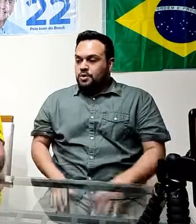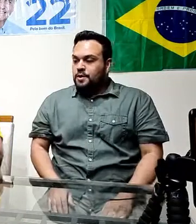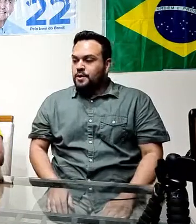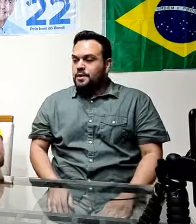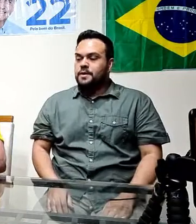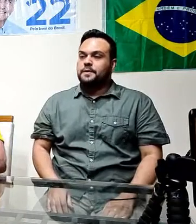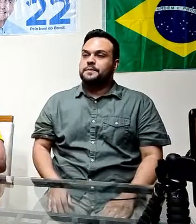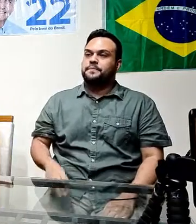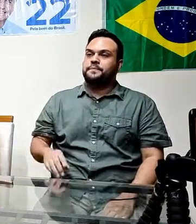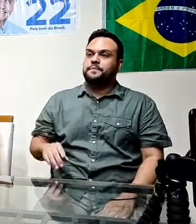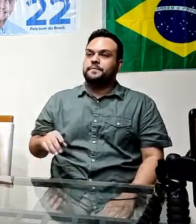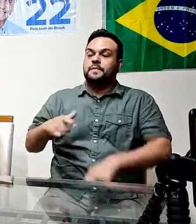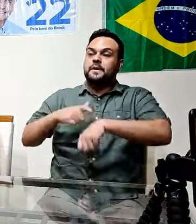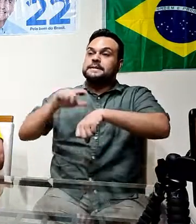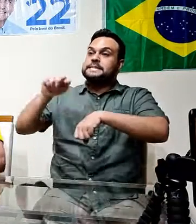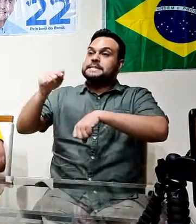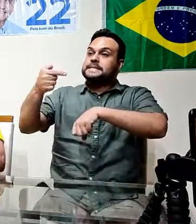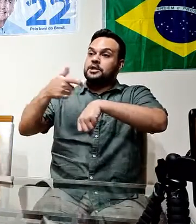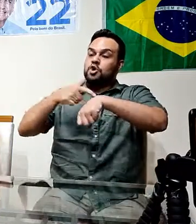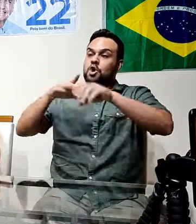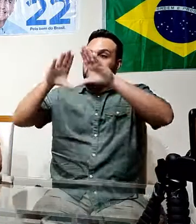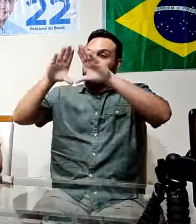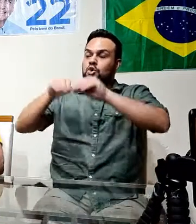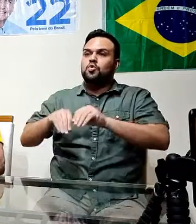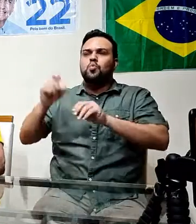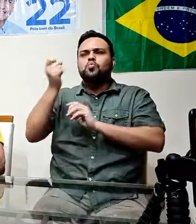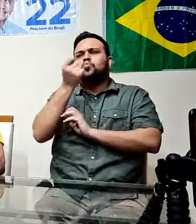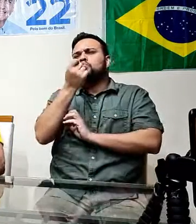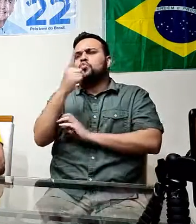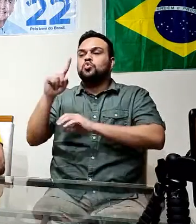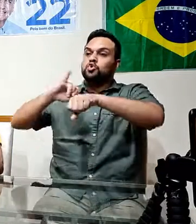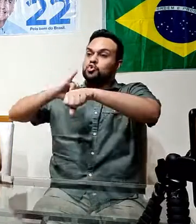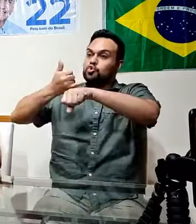E às 19 horas da manhã, pretendemos, desde o Joinville, fazer a última live.